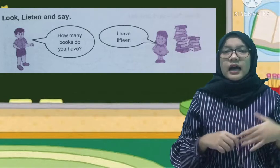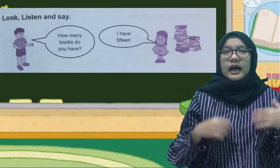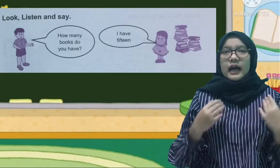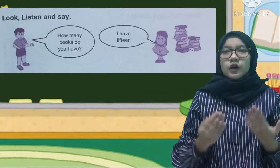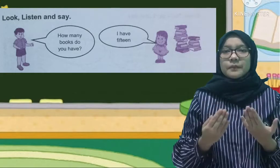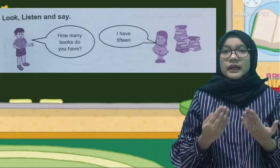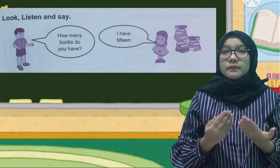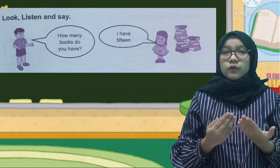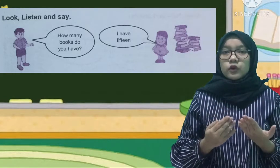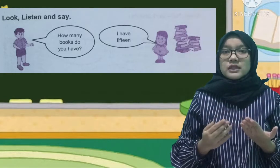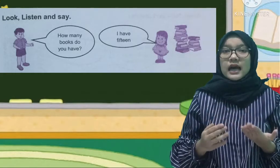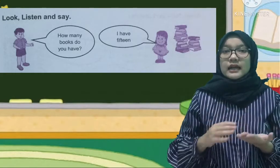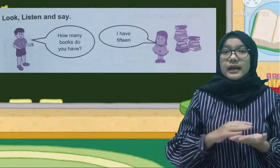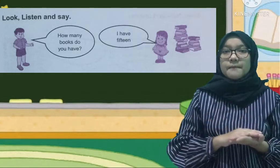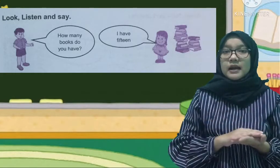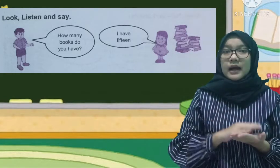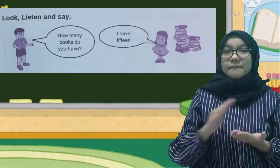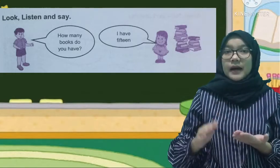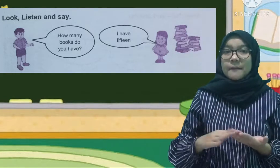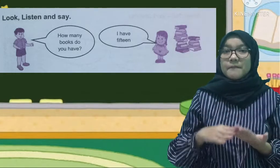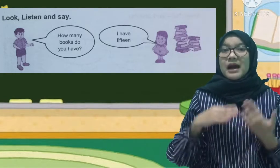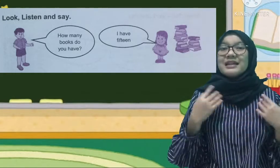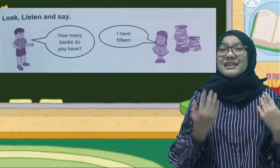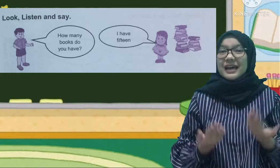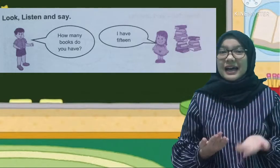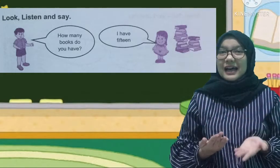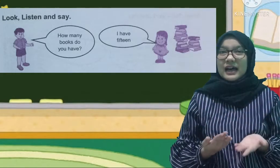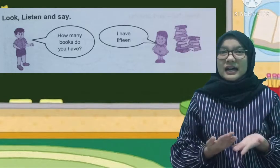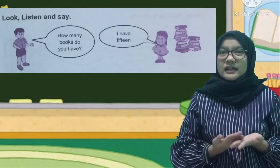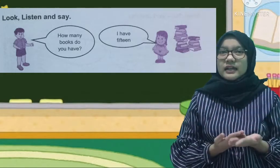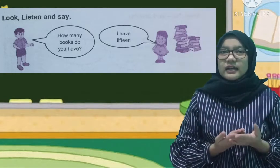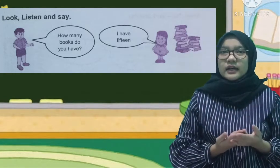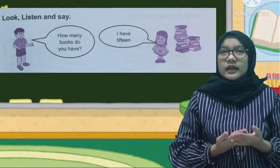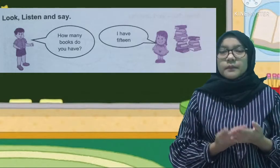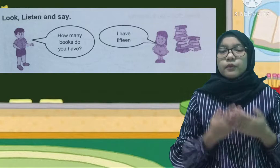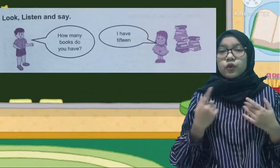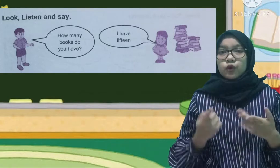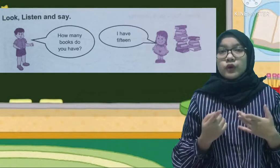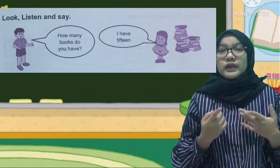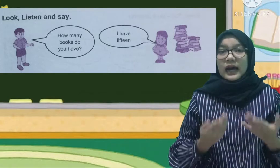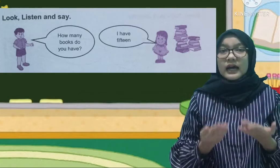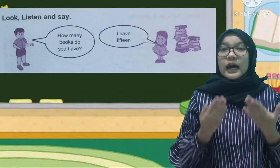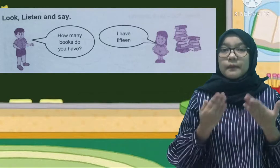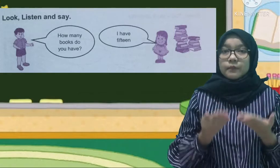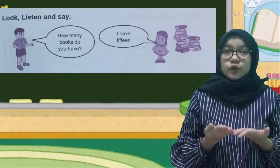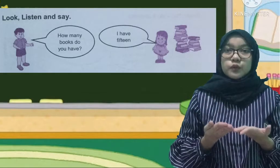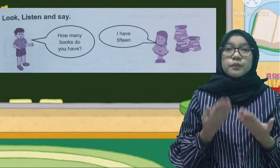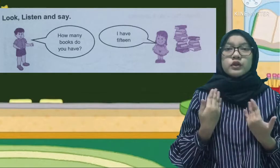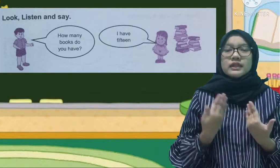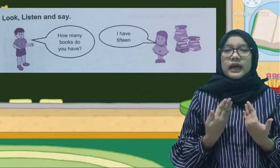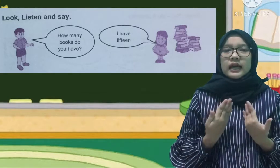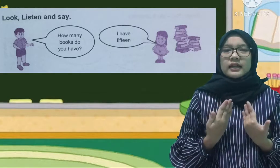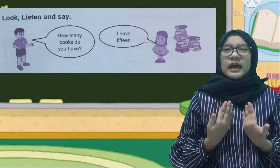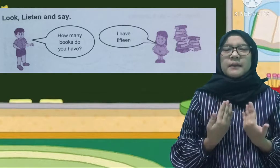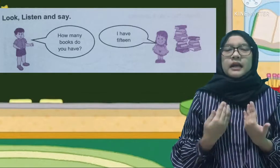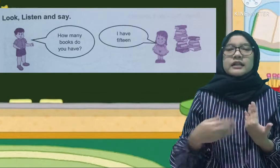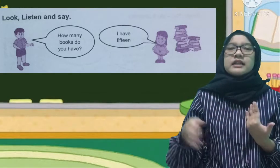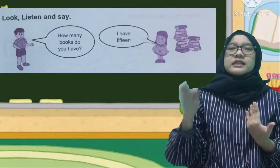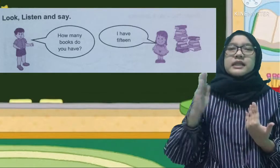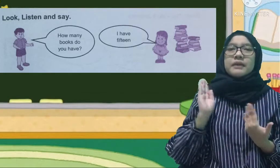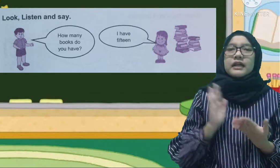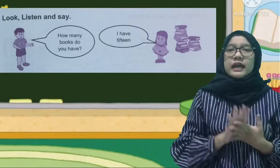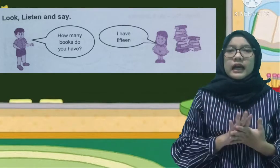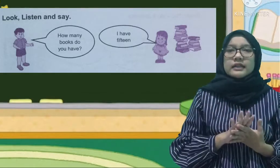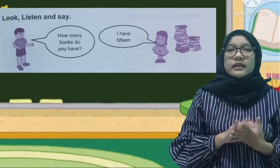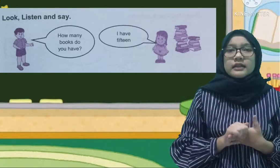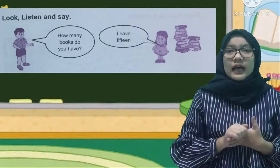adalah, how many books, ada berapa banyak buku yang kamu punya? Nah, berarti